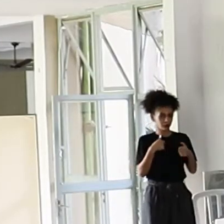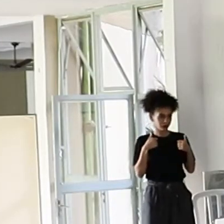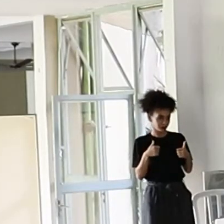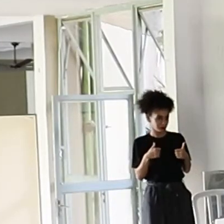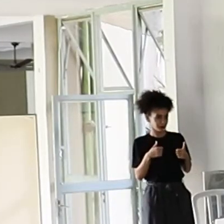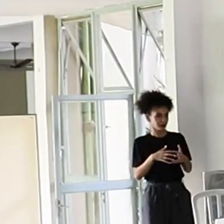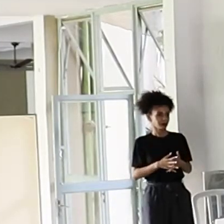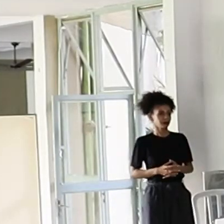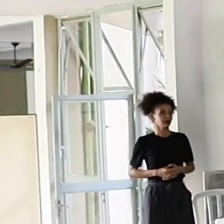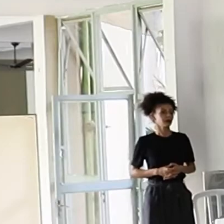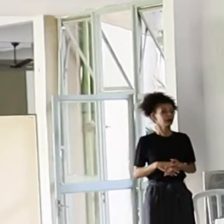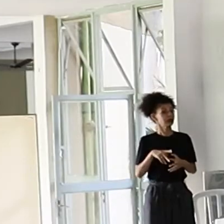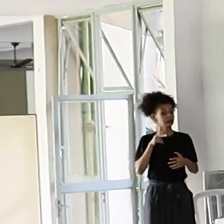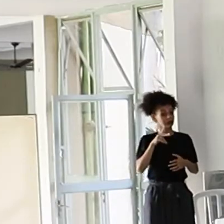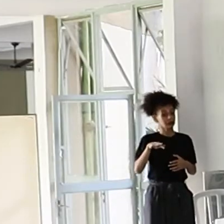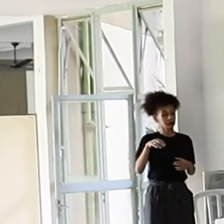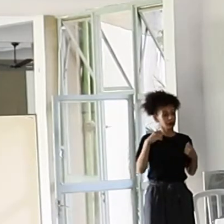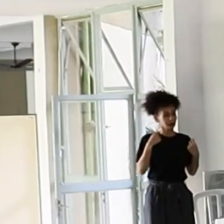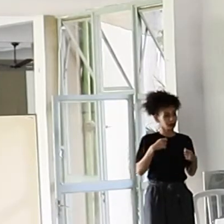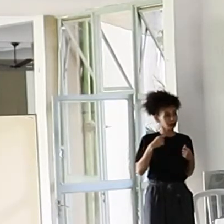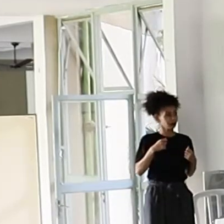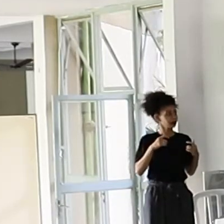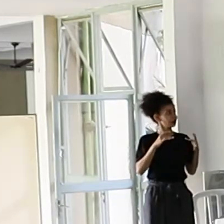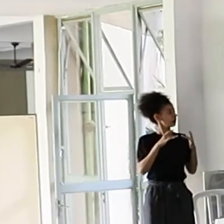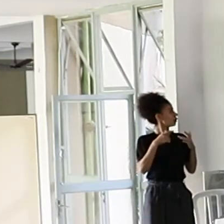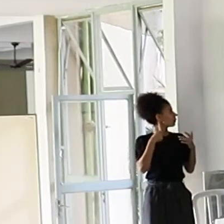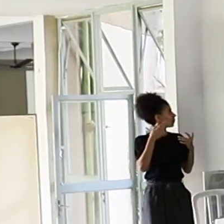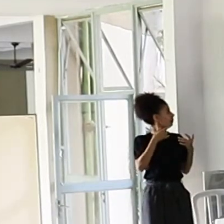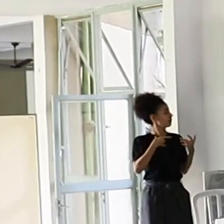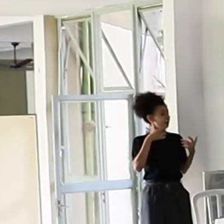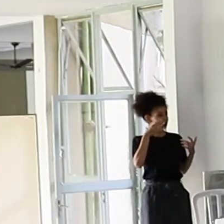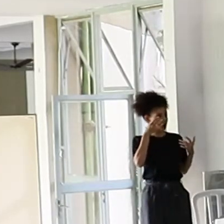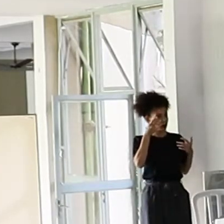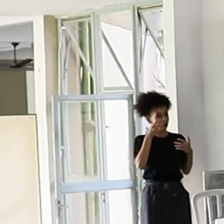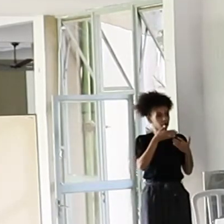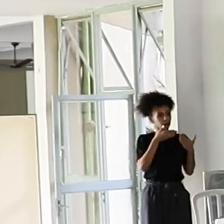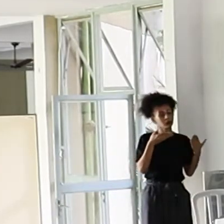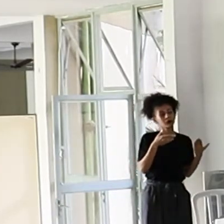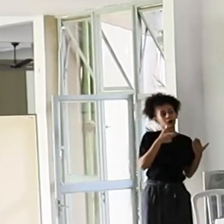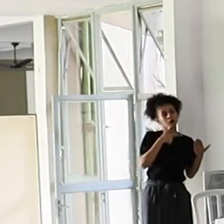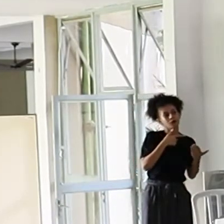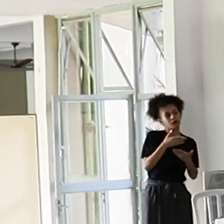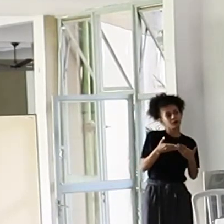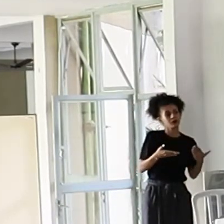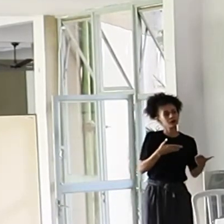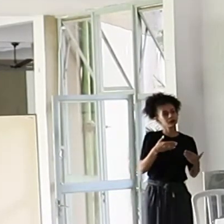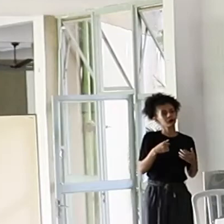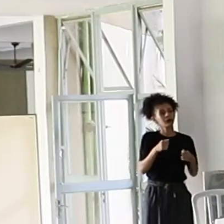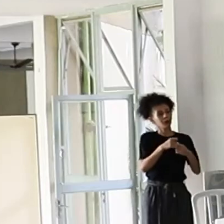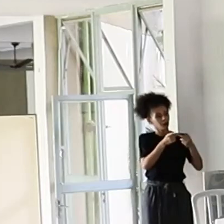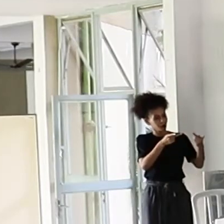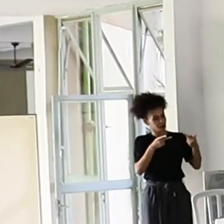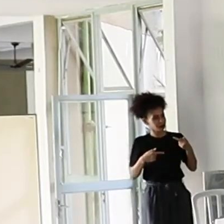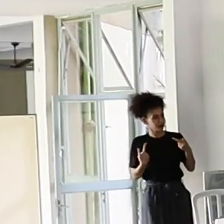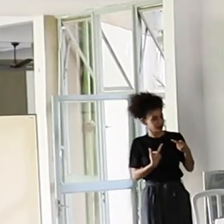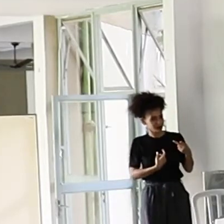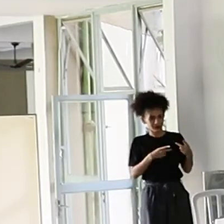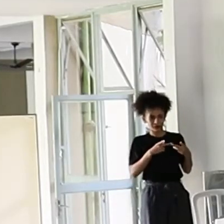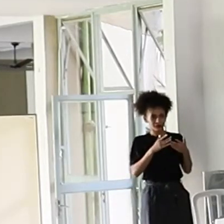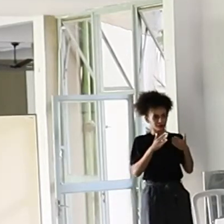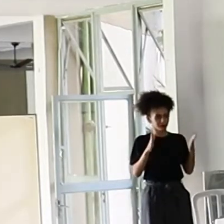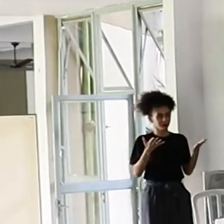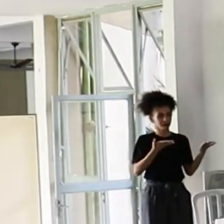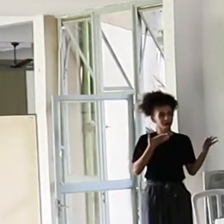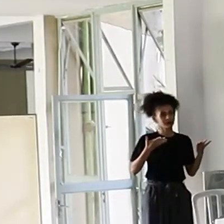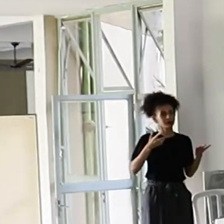Ok e sempre que precisava somente a ti um de vocês para atendê-los nos faça uma visita e estaremos